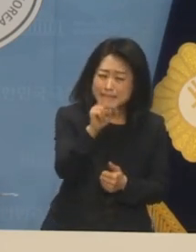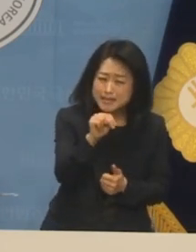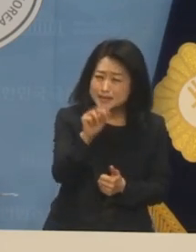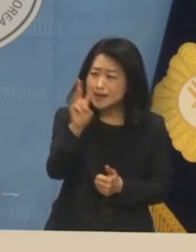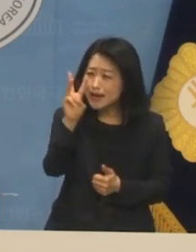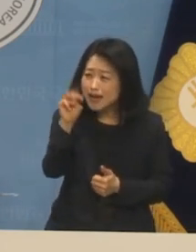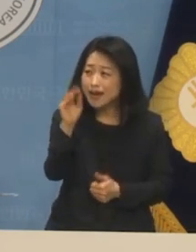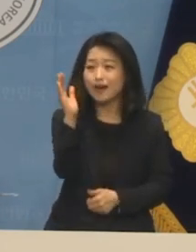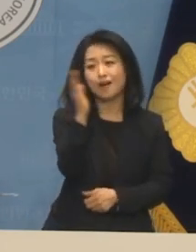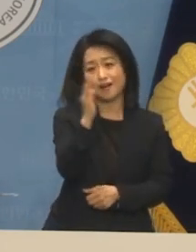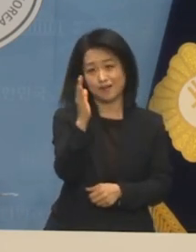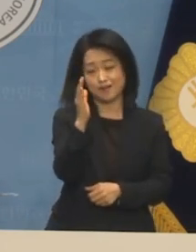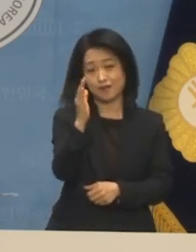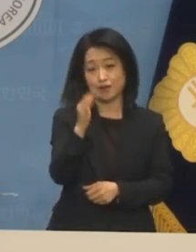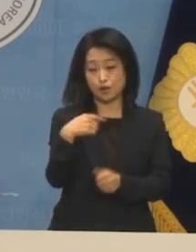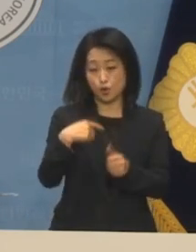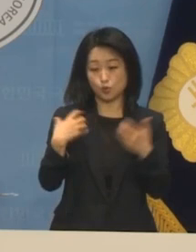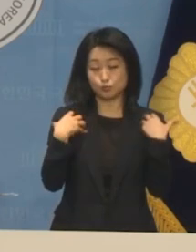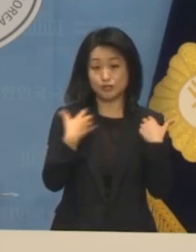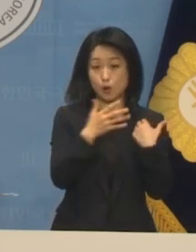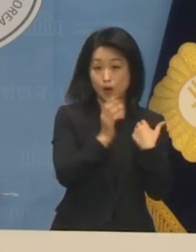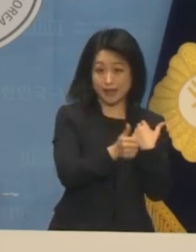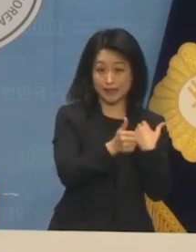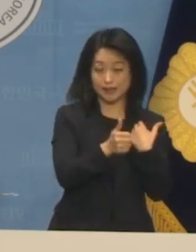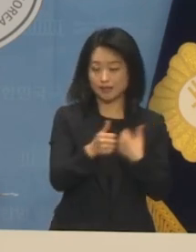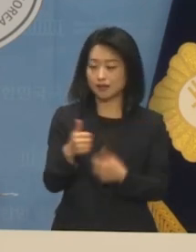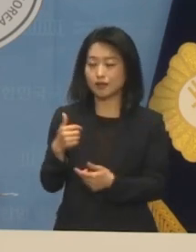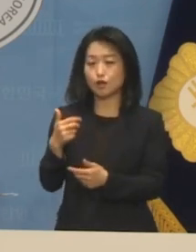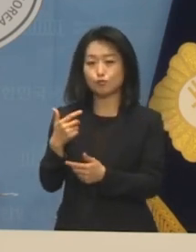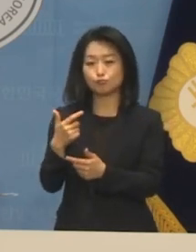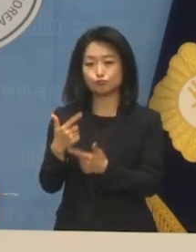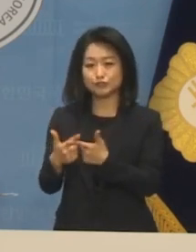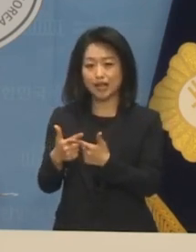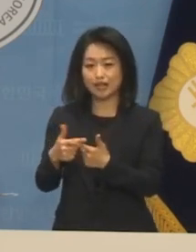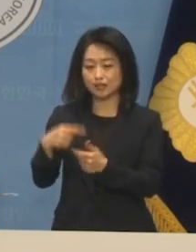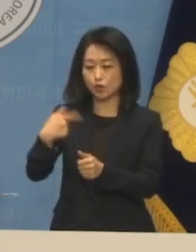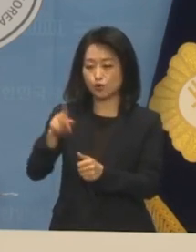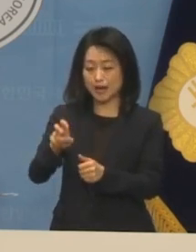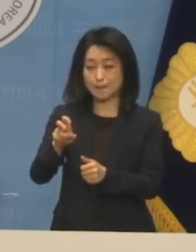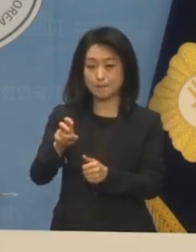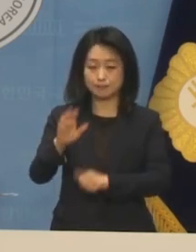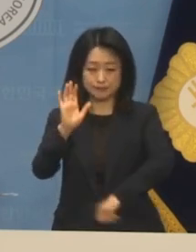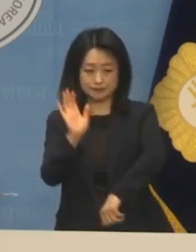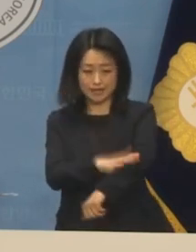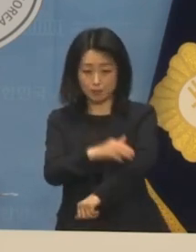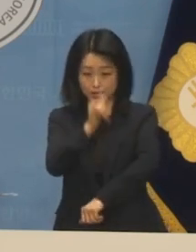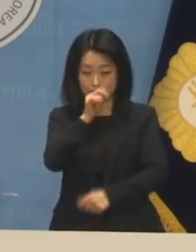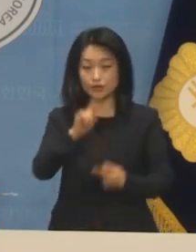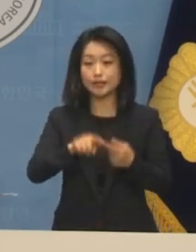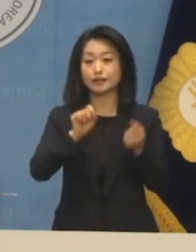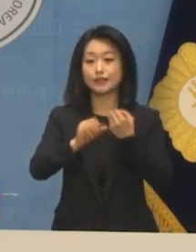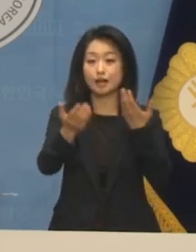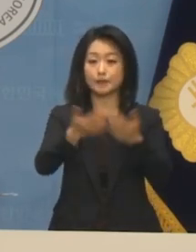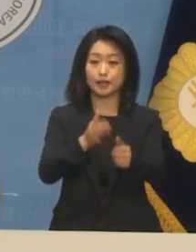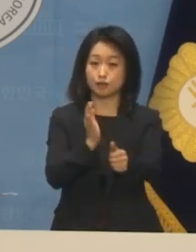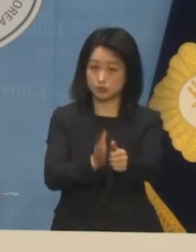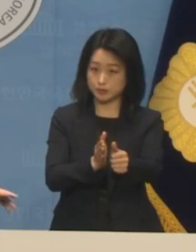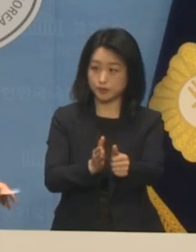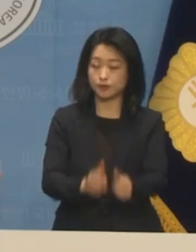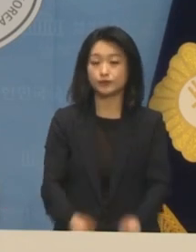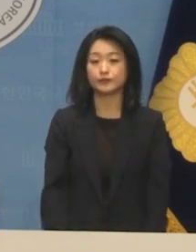정도의 수준입니다. 교육부 장관과 부산시 교육감은 이에 대해 책임 있는 답변을 내놓아야 할